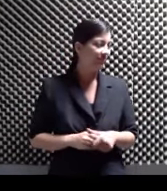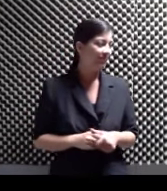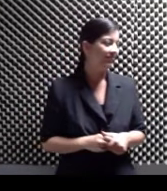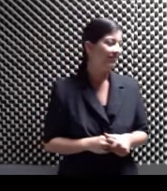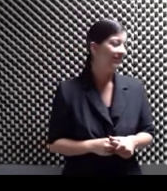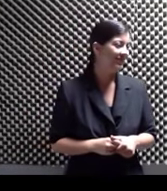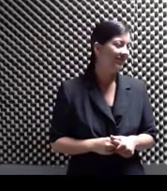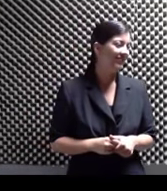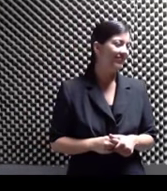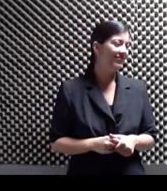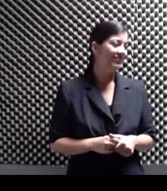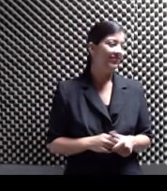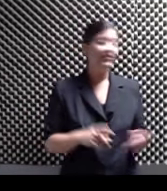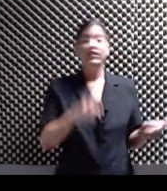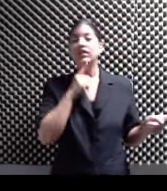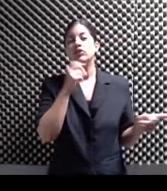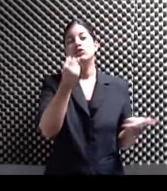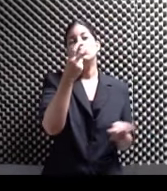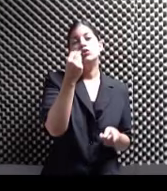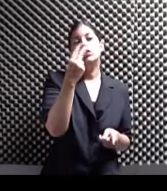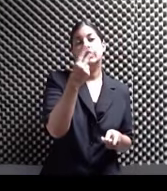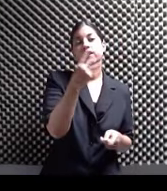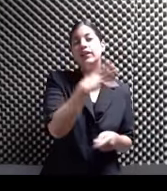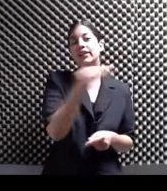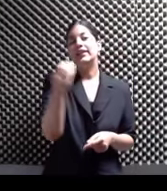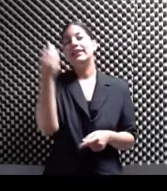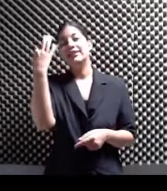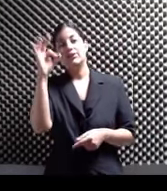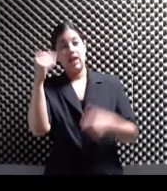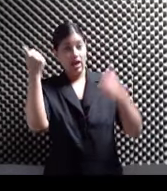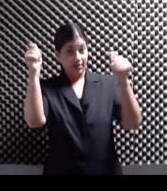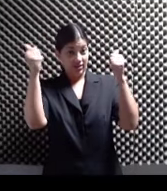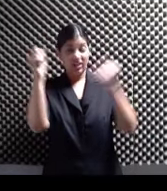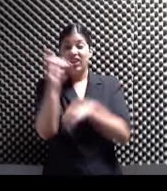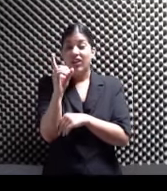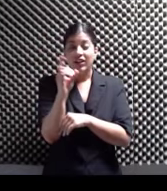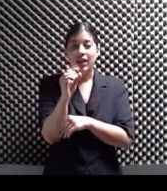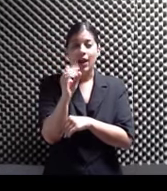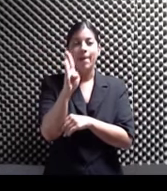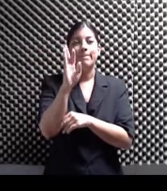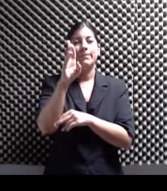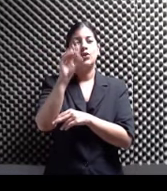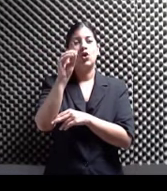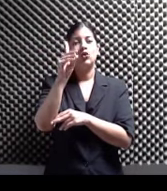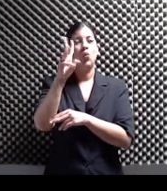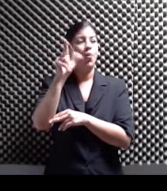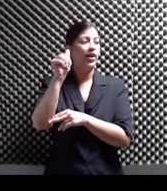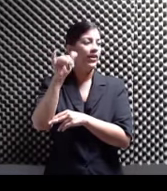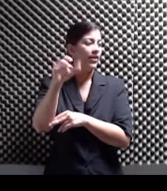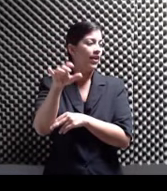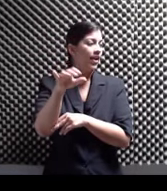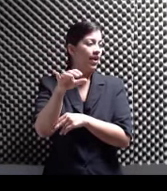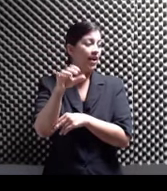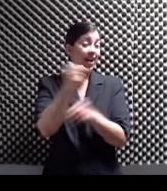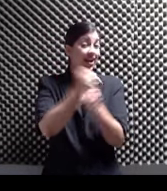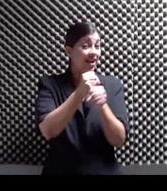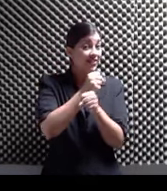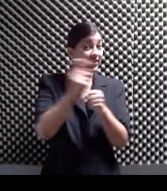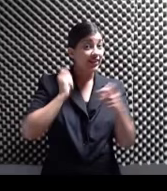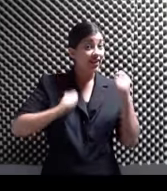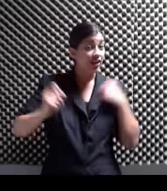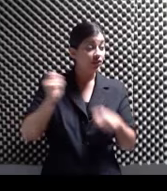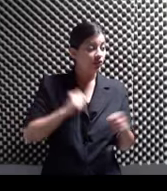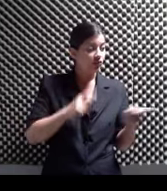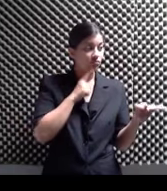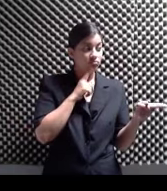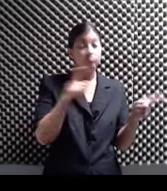¿Qué sabe? Bueno, pues entonces ese es el 12 y el 19 de abril en Broadway Café Teatro, pero o sea, eso no se queda ahí. No, el mismo Broadway